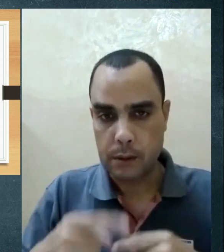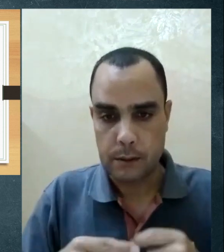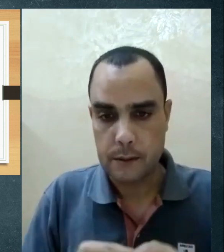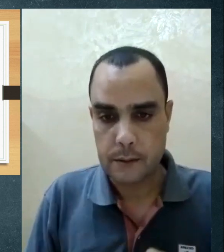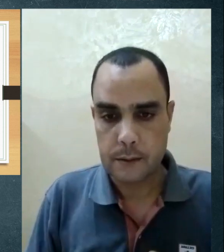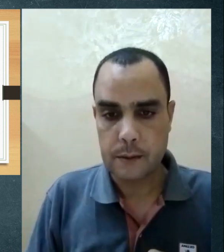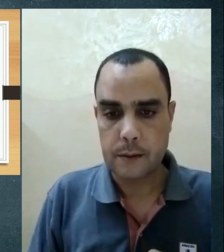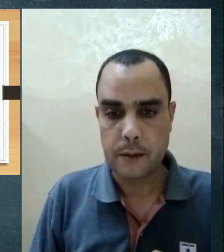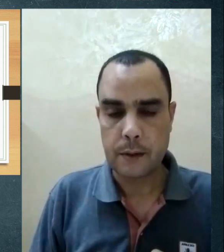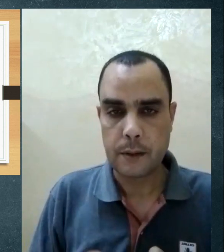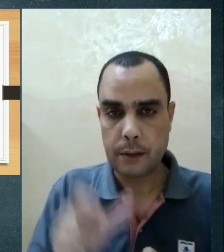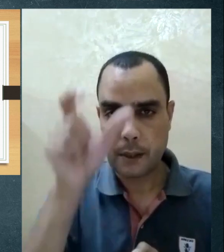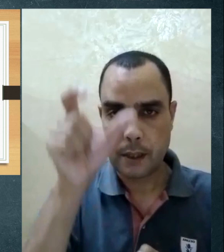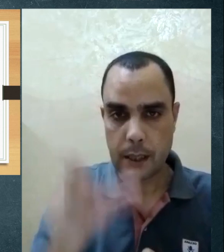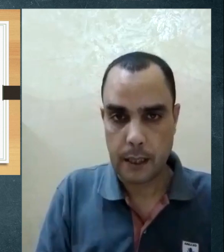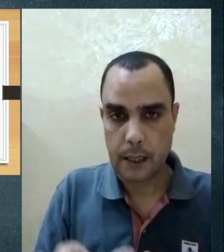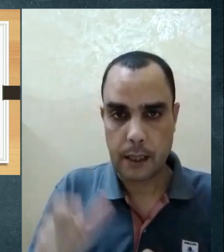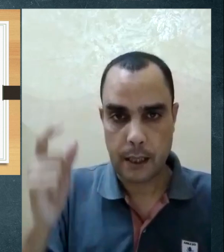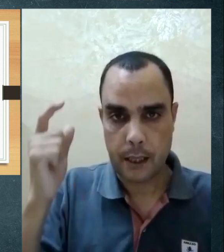يمر